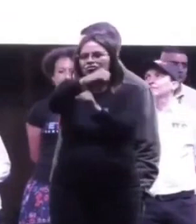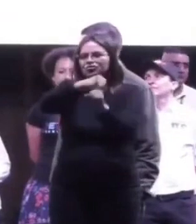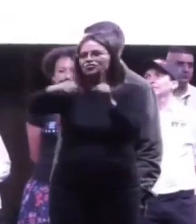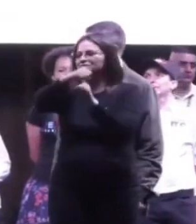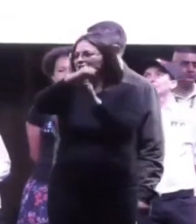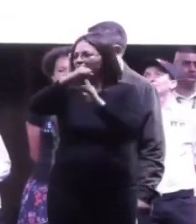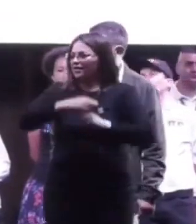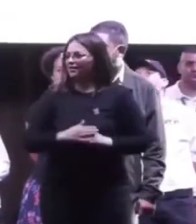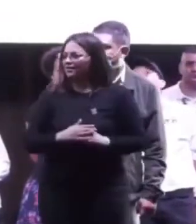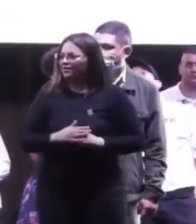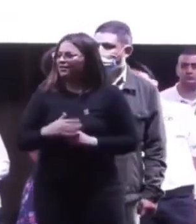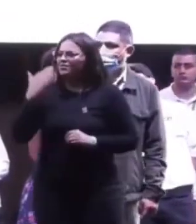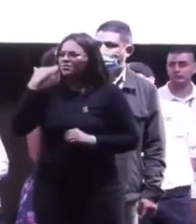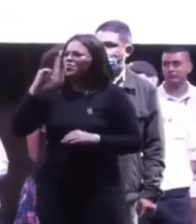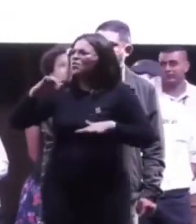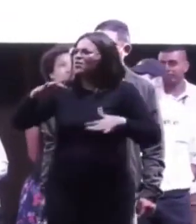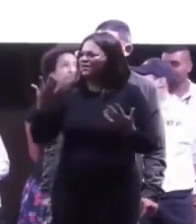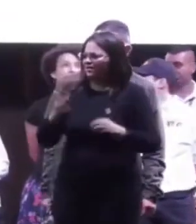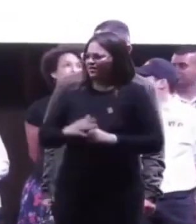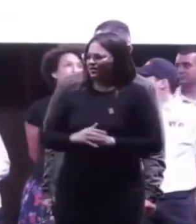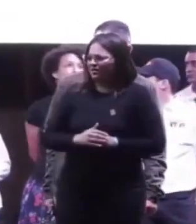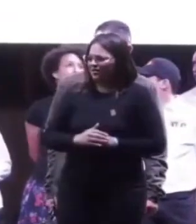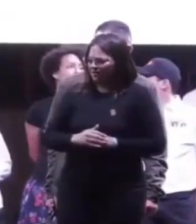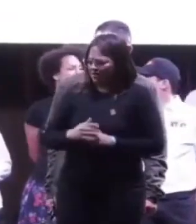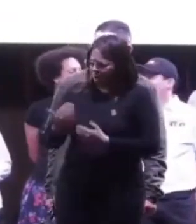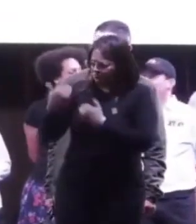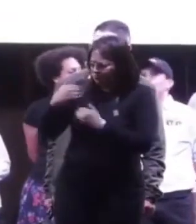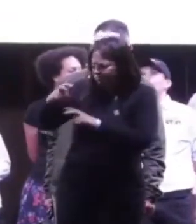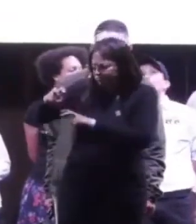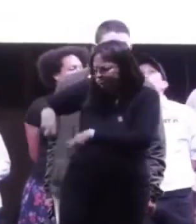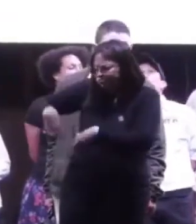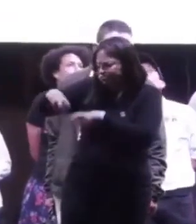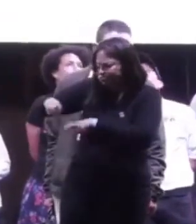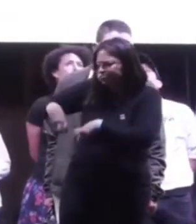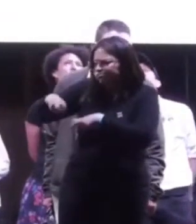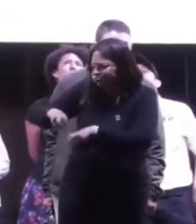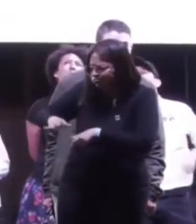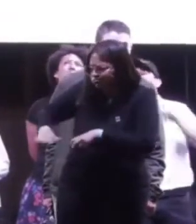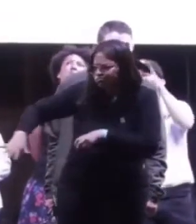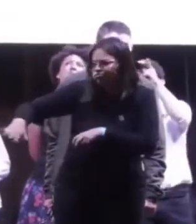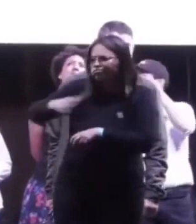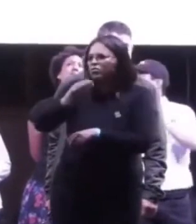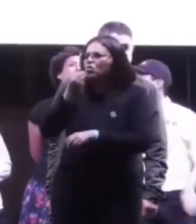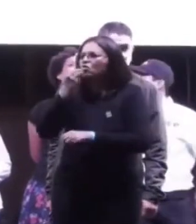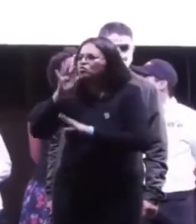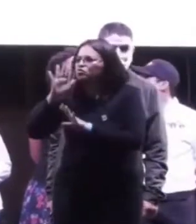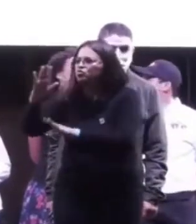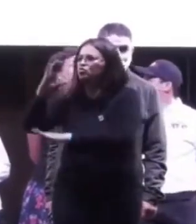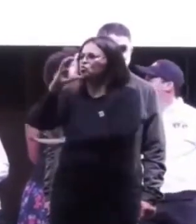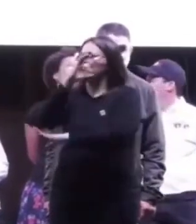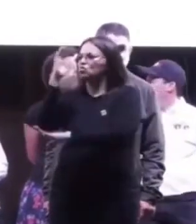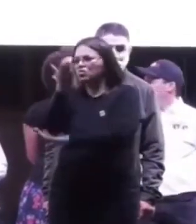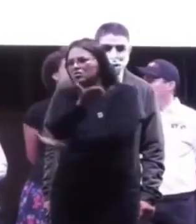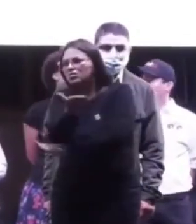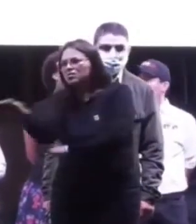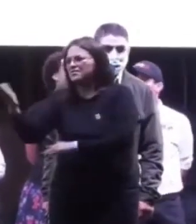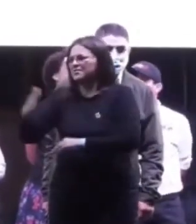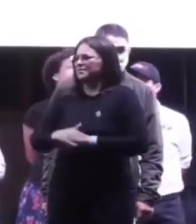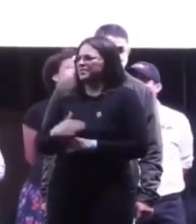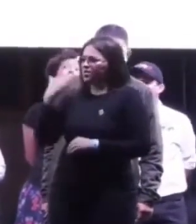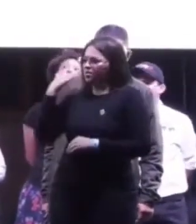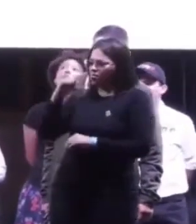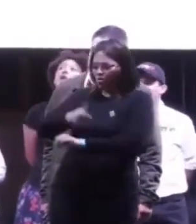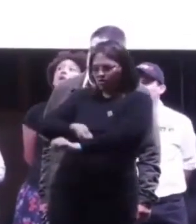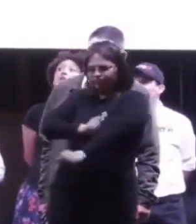socialmente de producir los alimentos de Colombia. Una mujer empoderada es